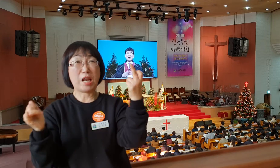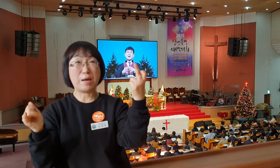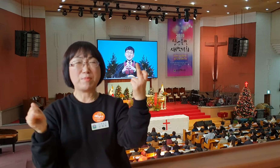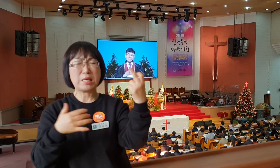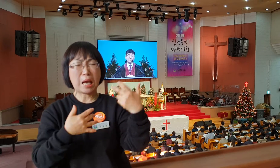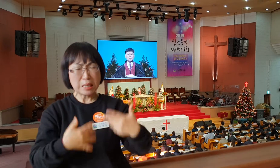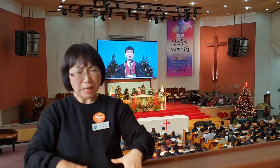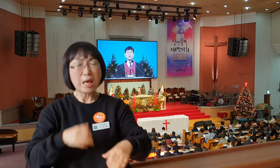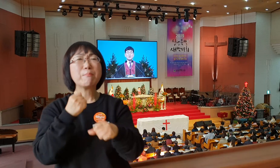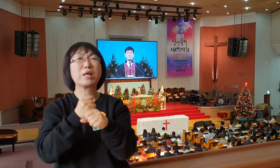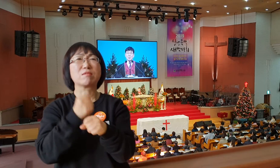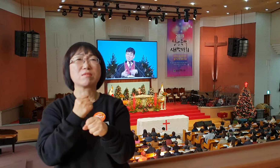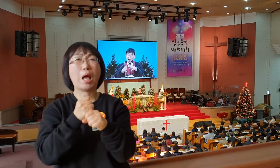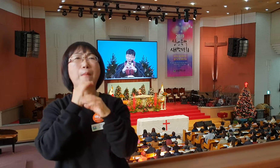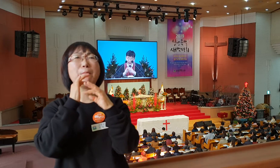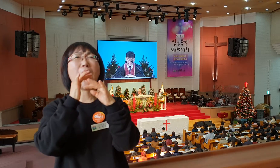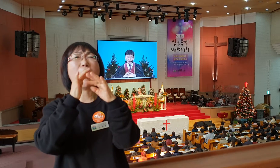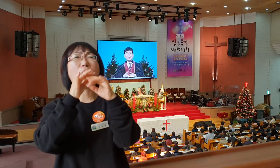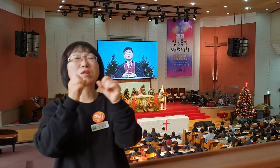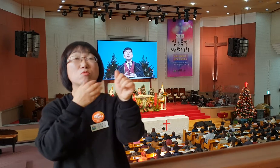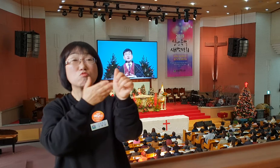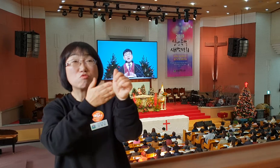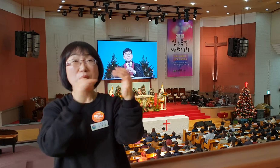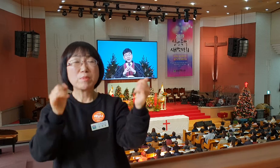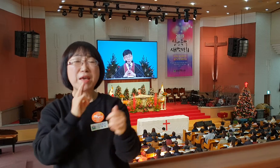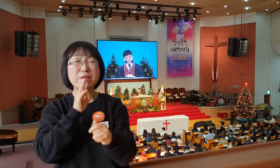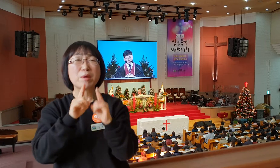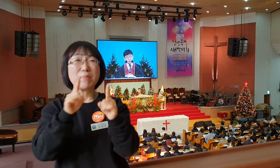약하게 만들어 방원하는 사람들